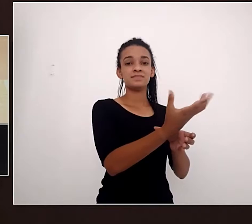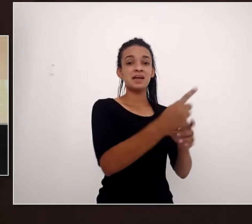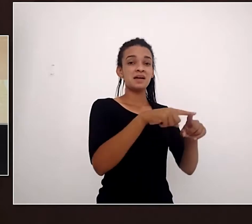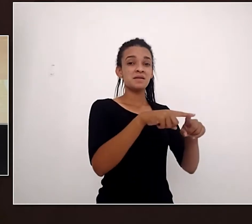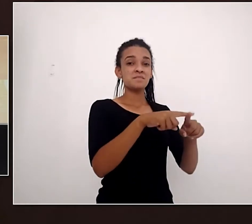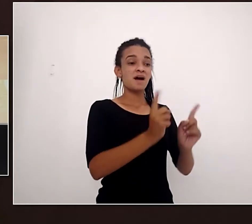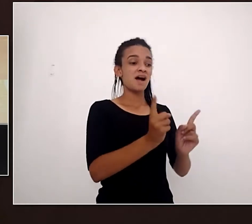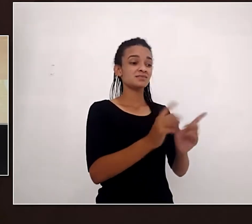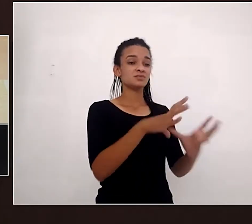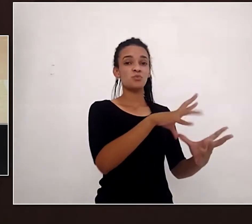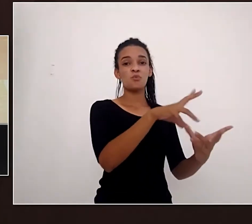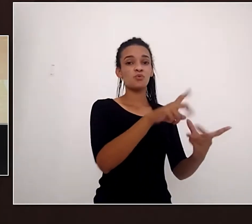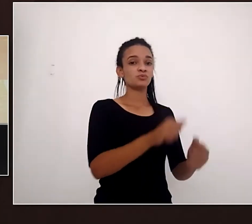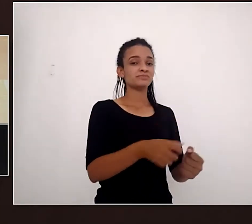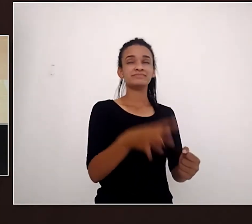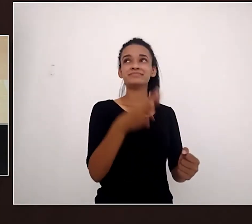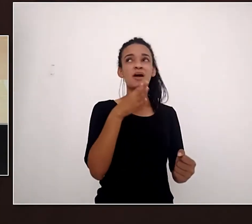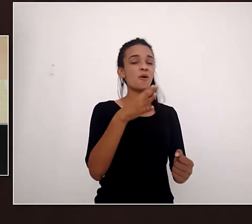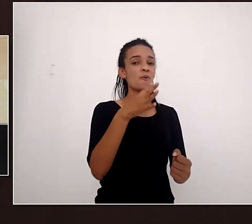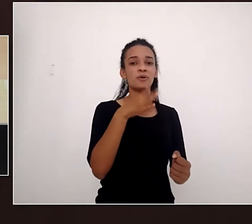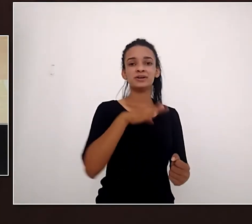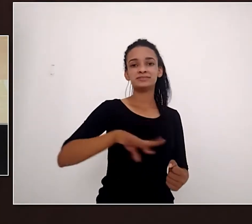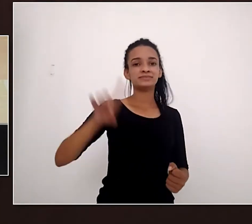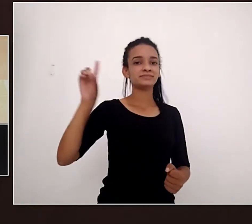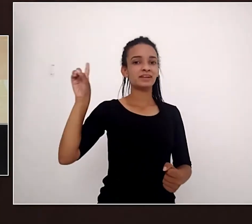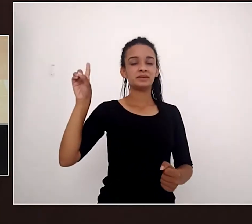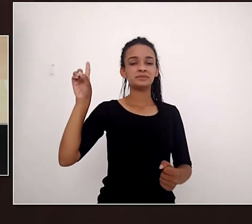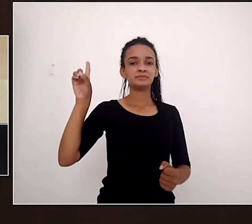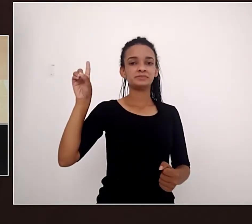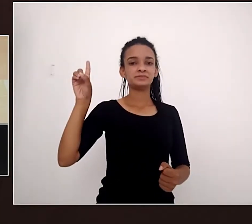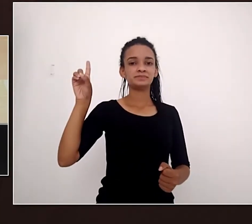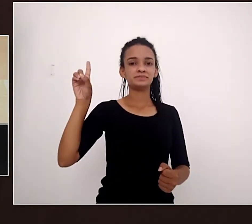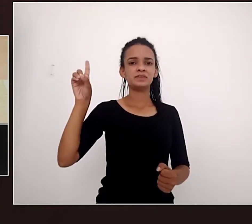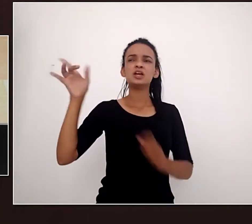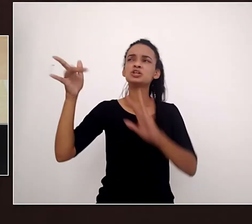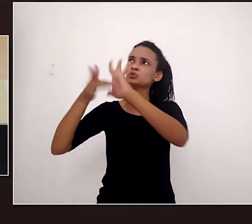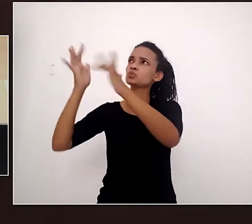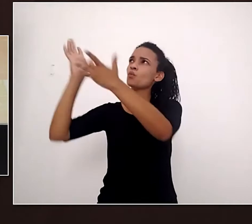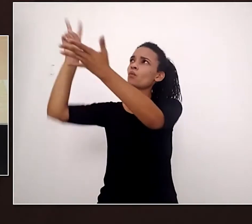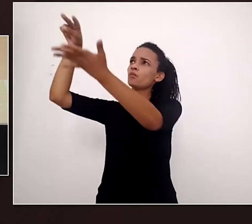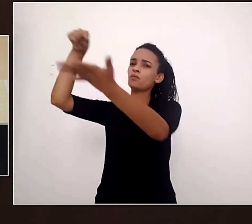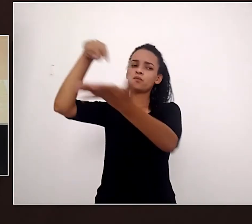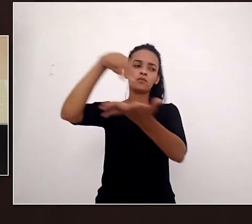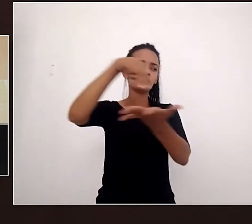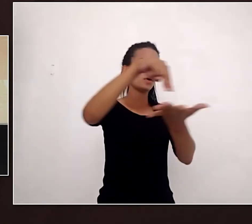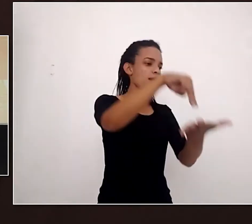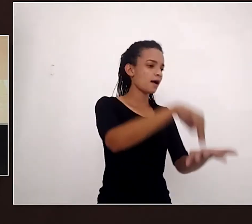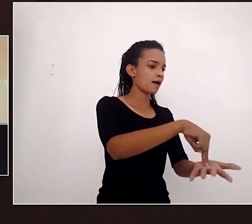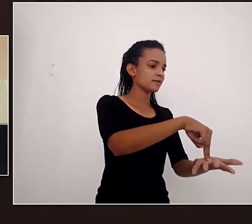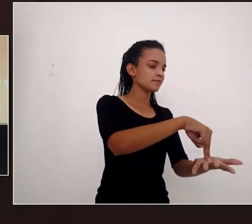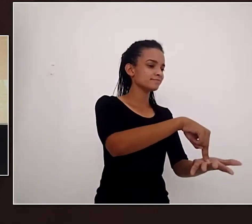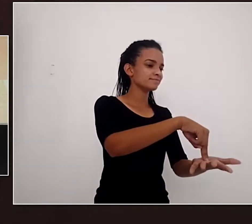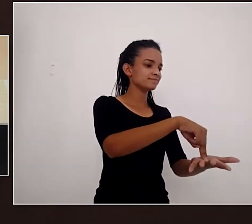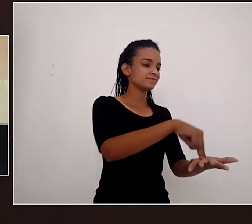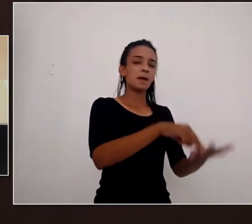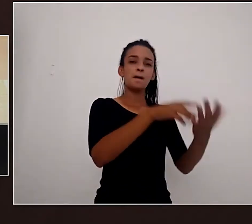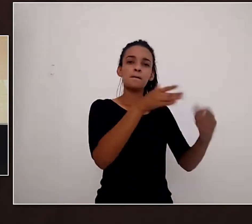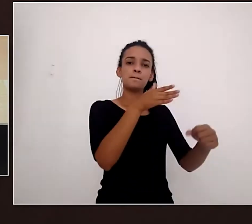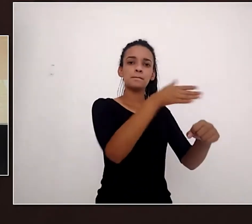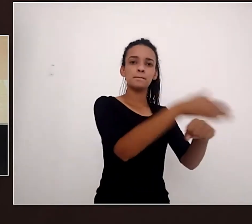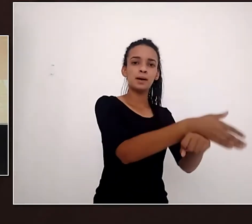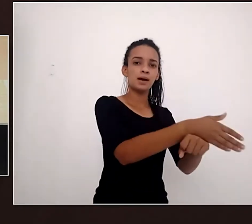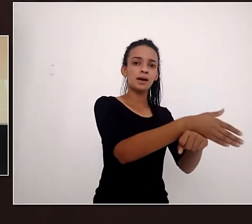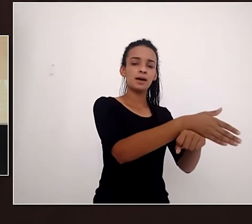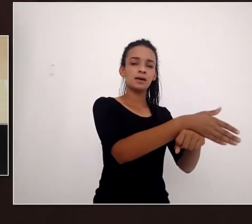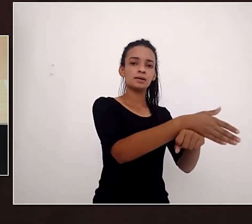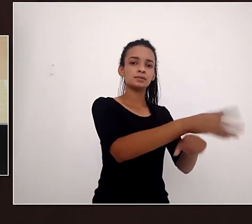conheceu. Veio para o que era seu, e os seus não o receberam. Então, aqui tem dois